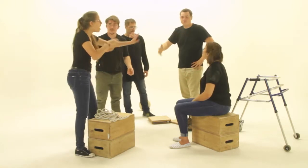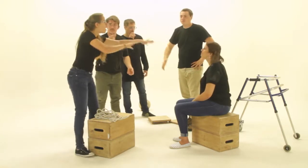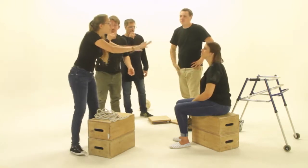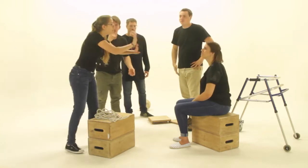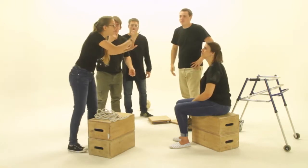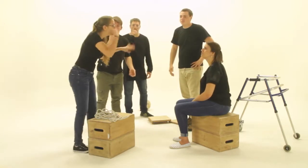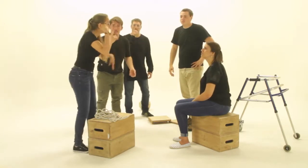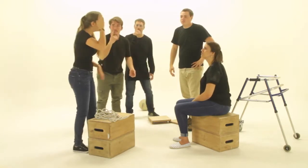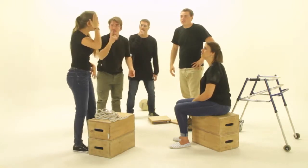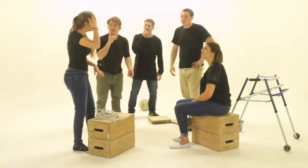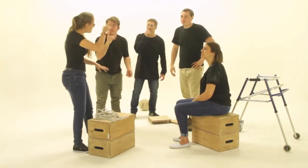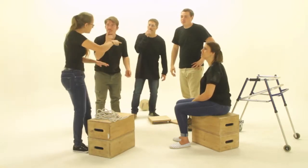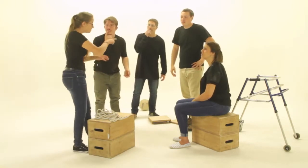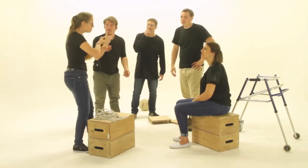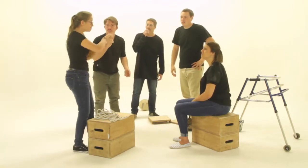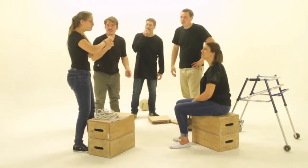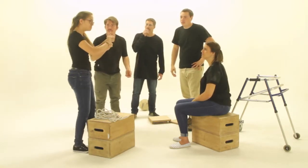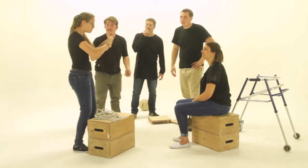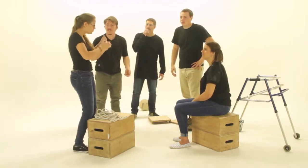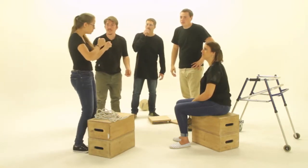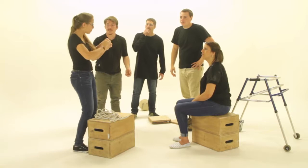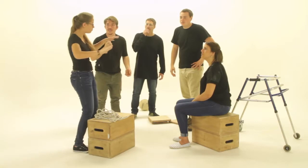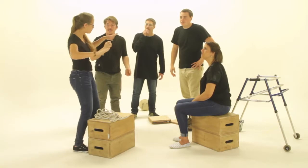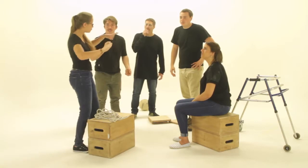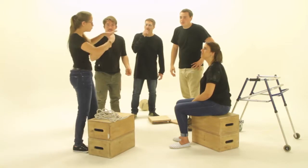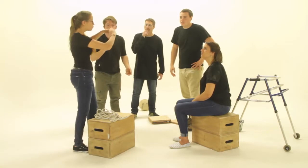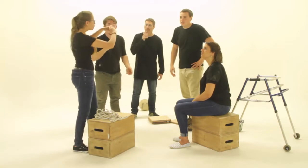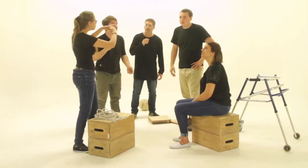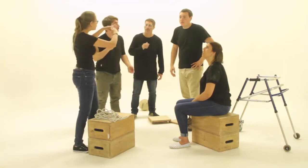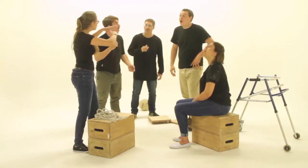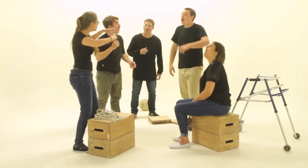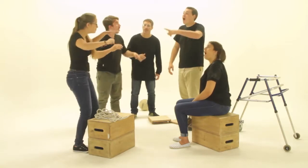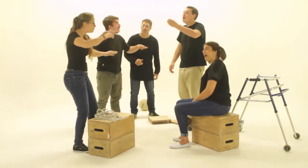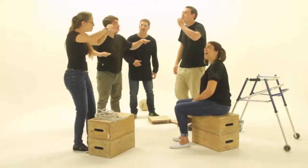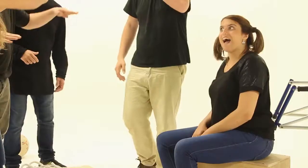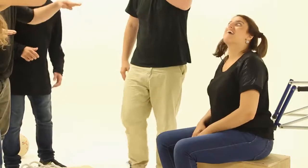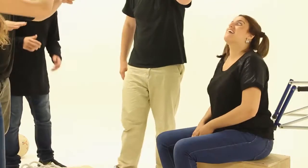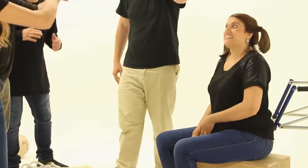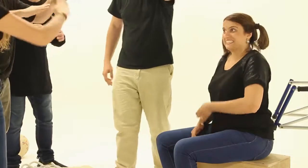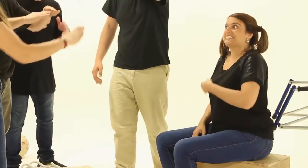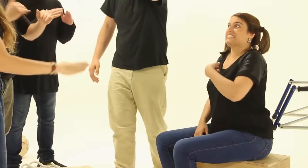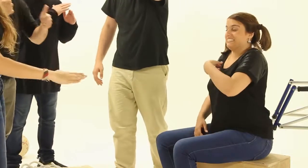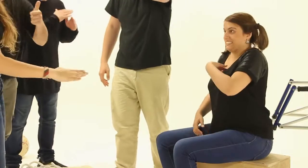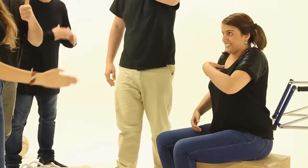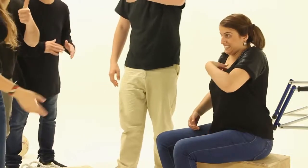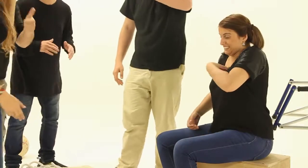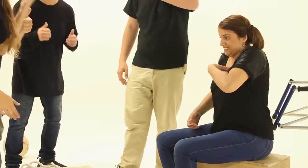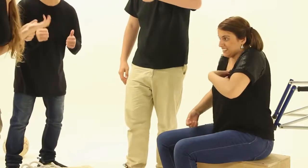pensemos. Ah, una idea para. ¿Qué tal si construimos una rampa para que pueda hacerlo y subir? ¡Ay, sí!